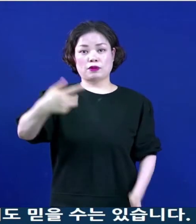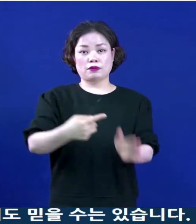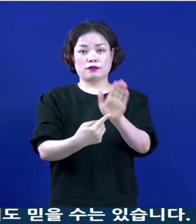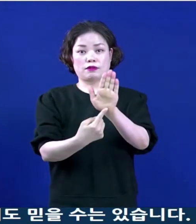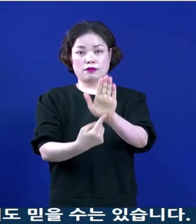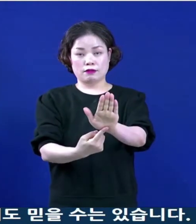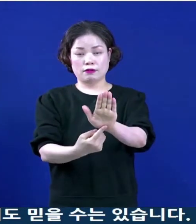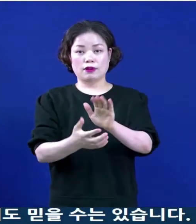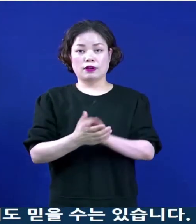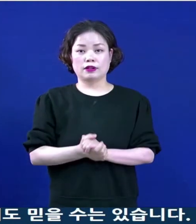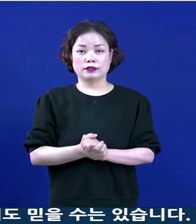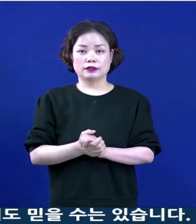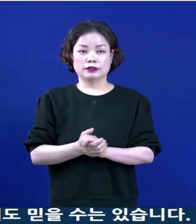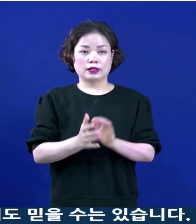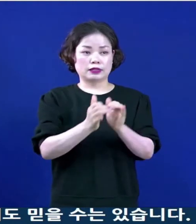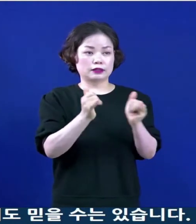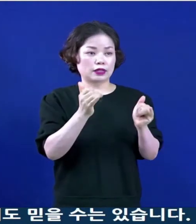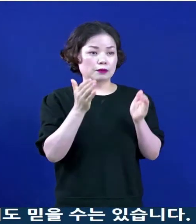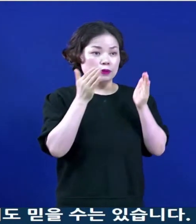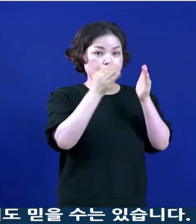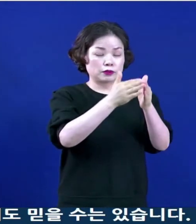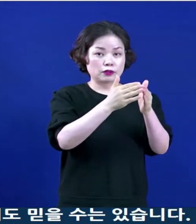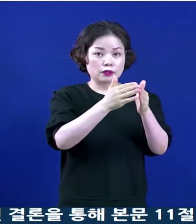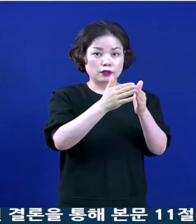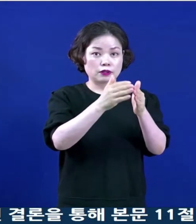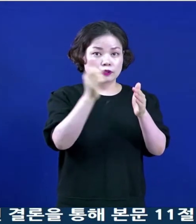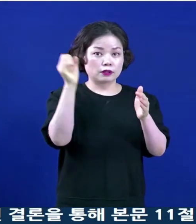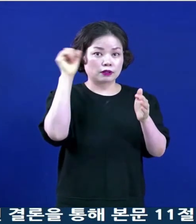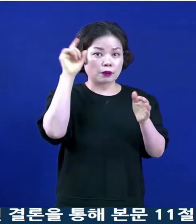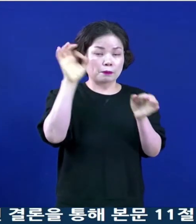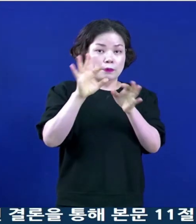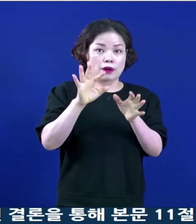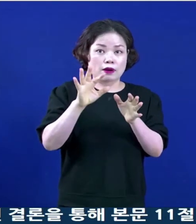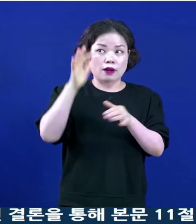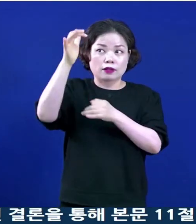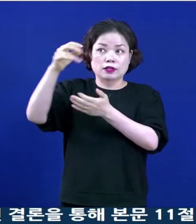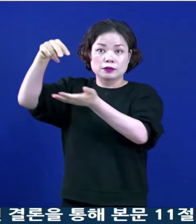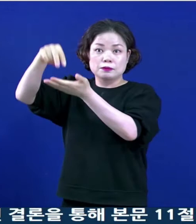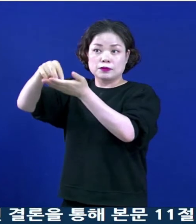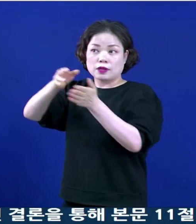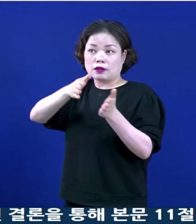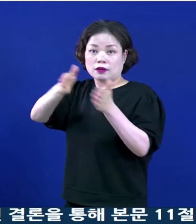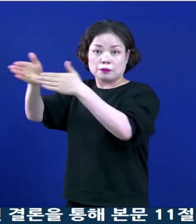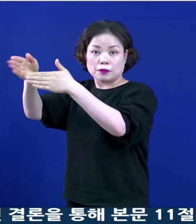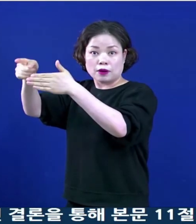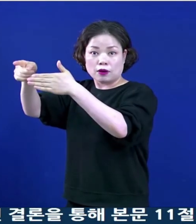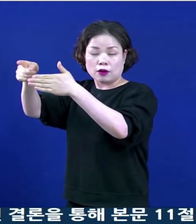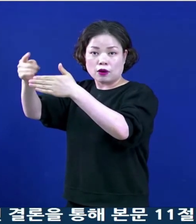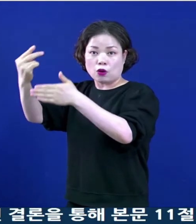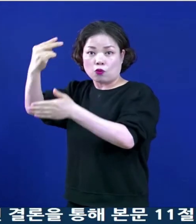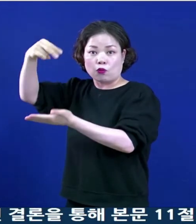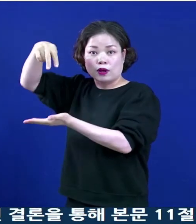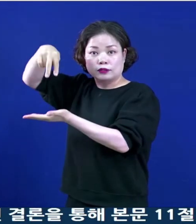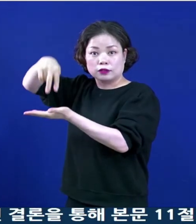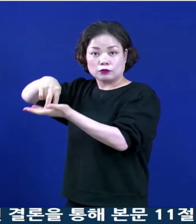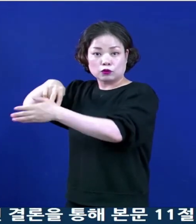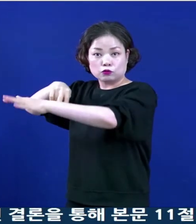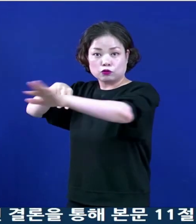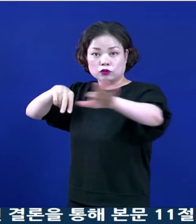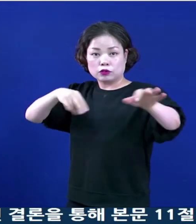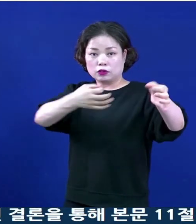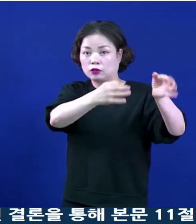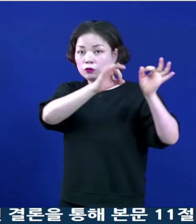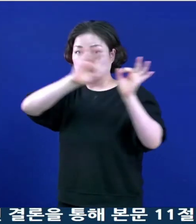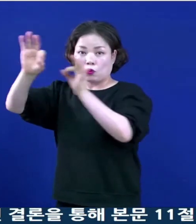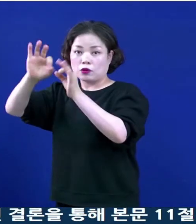카메라 앵글이 사람에게 비추다가 갑자기 하나님 입장으로, 하나님 편에서의 관점에서 우리를 볼 수 있도록